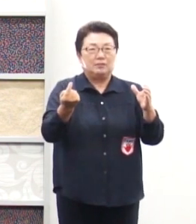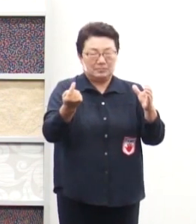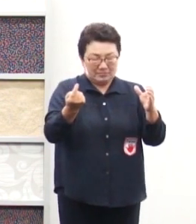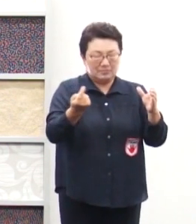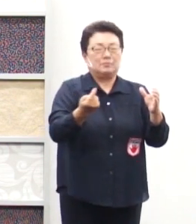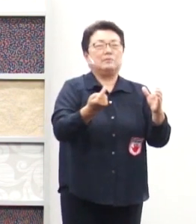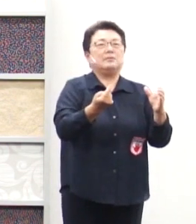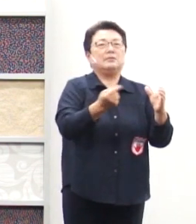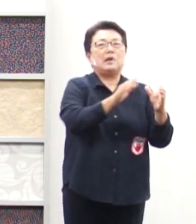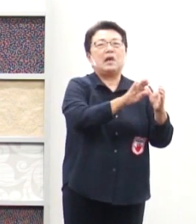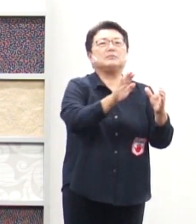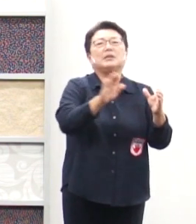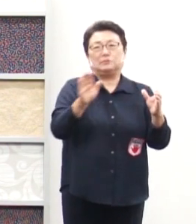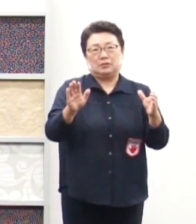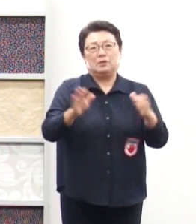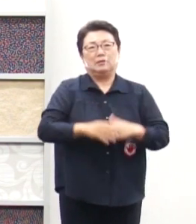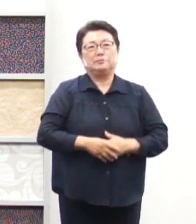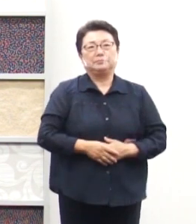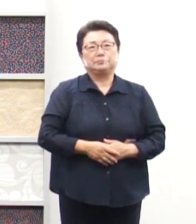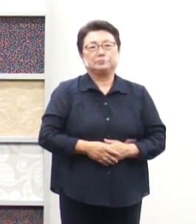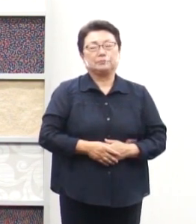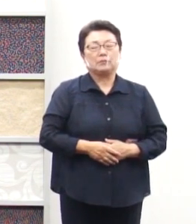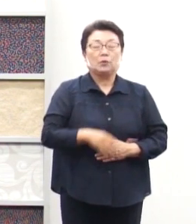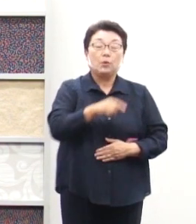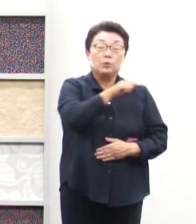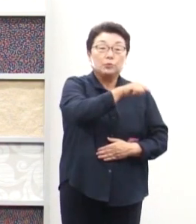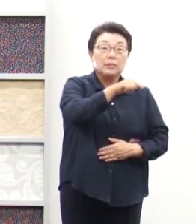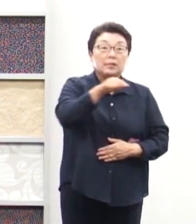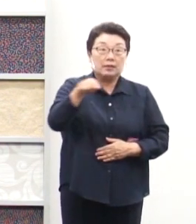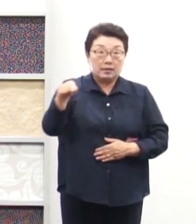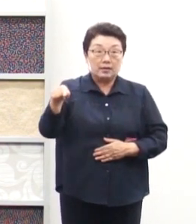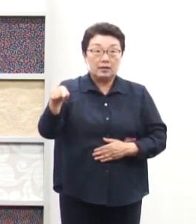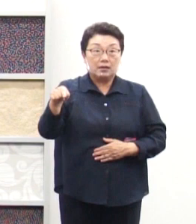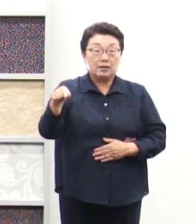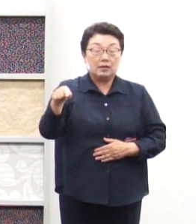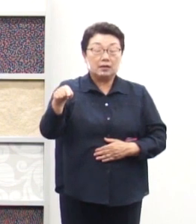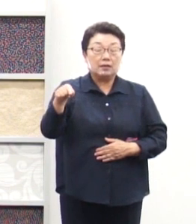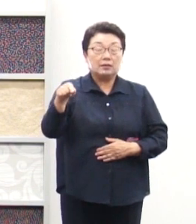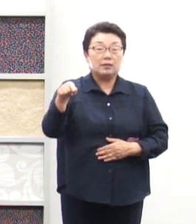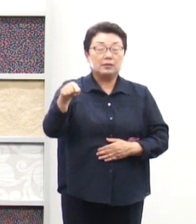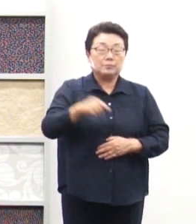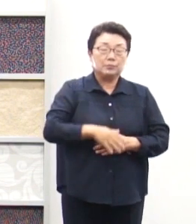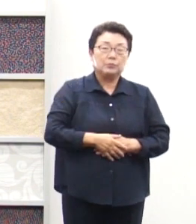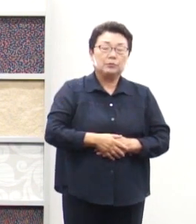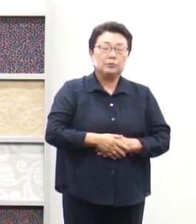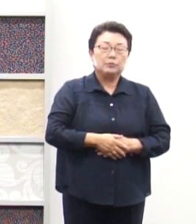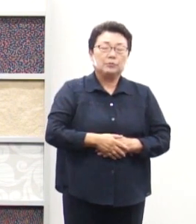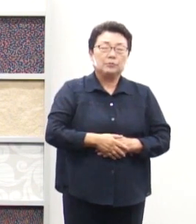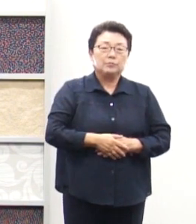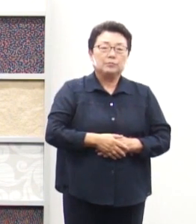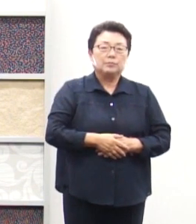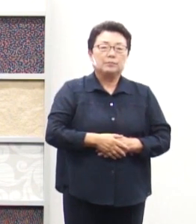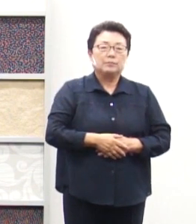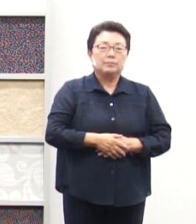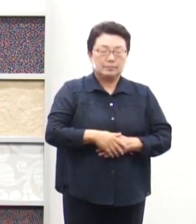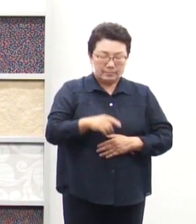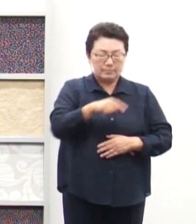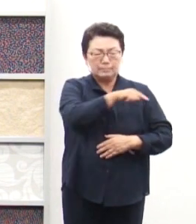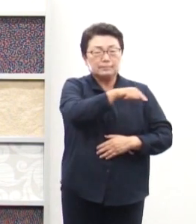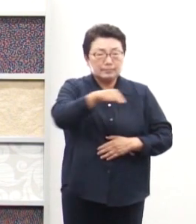ございました。でそれら、少 少しまとめ